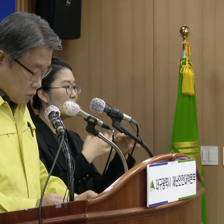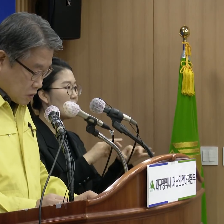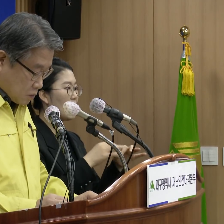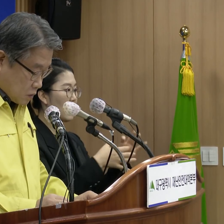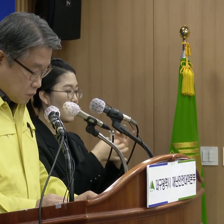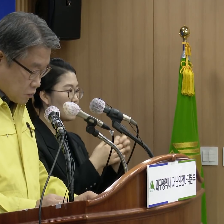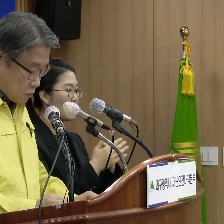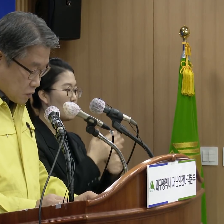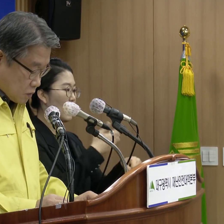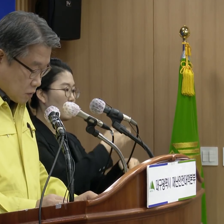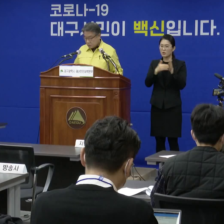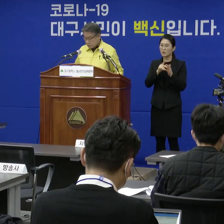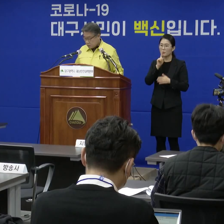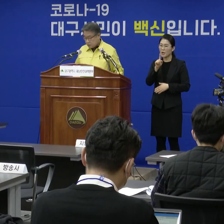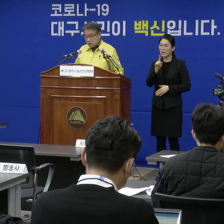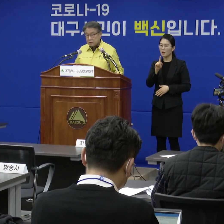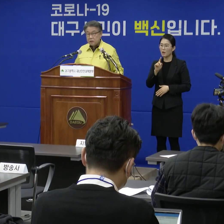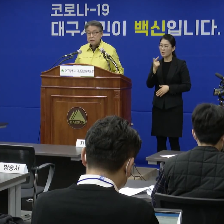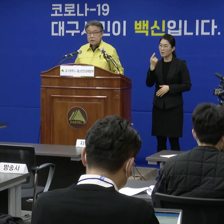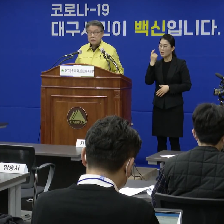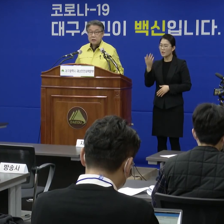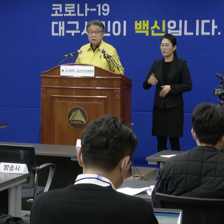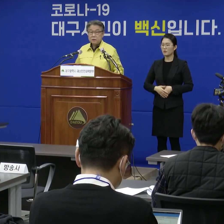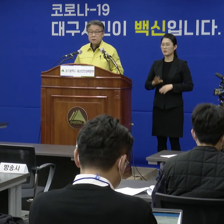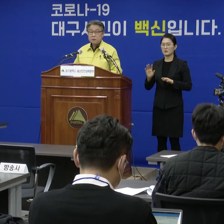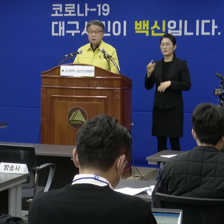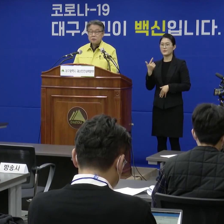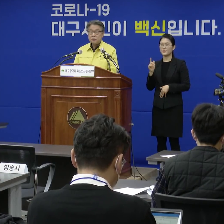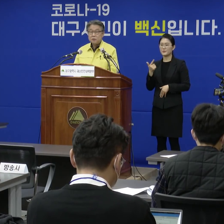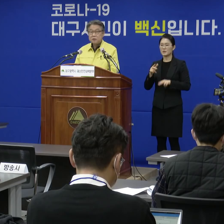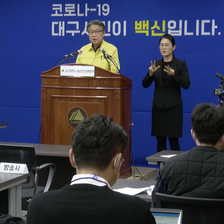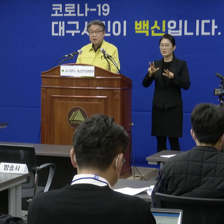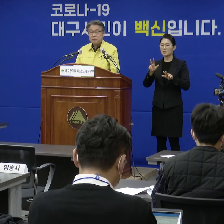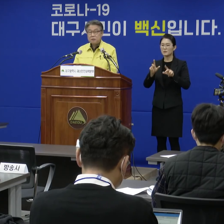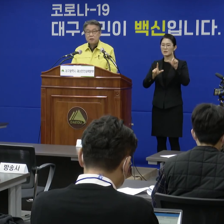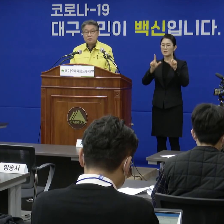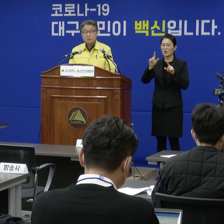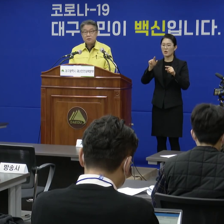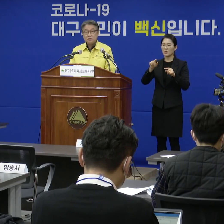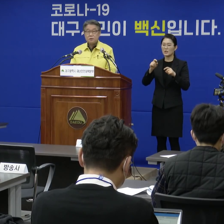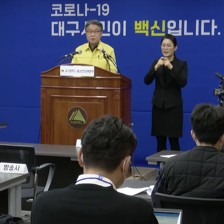정확하지도 않다는 비판을 받고 있습니다. MBC 뉴스 윤영균입니다.